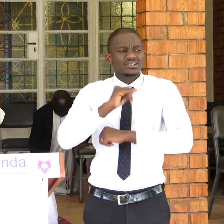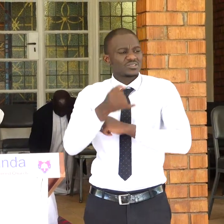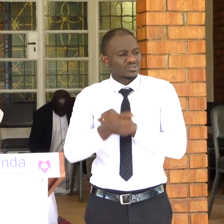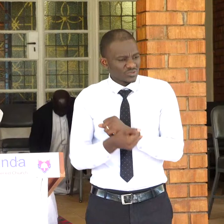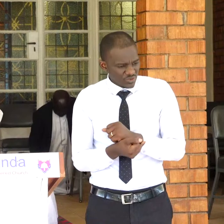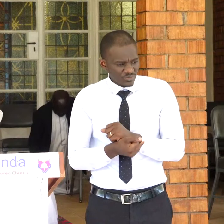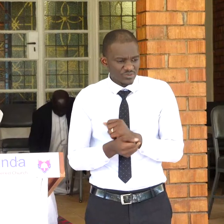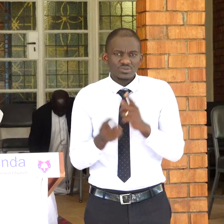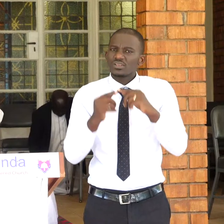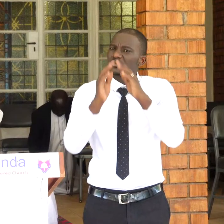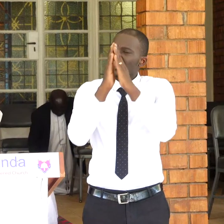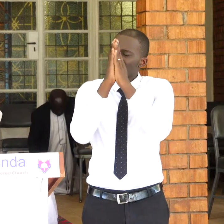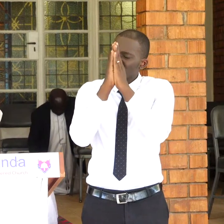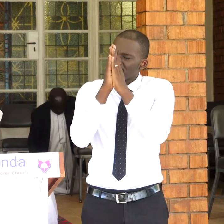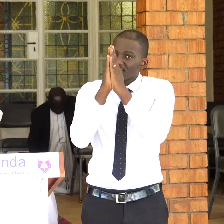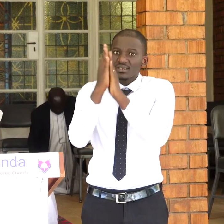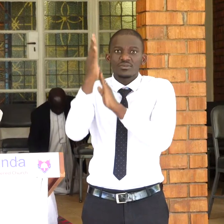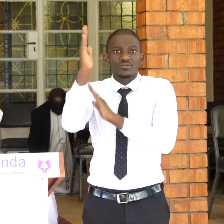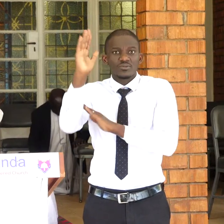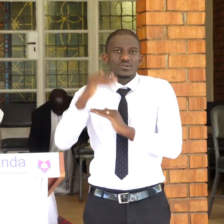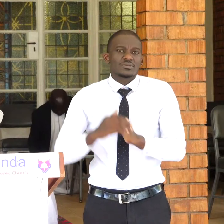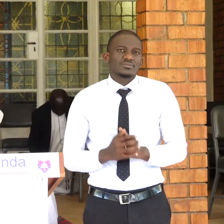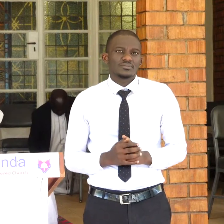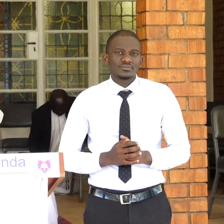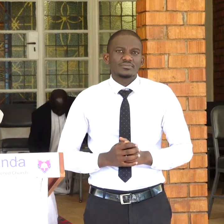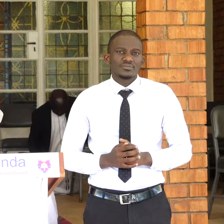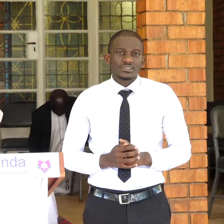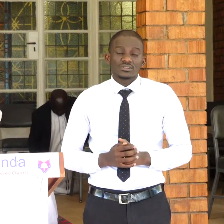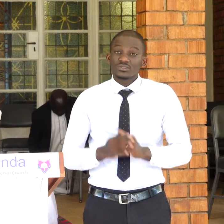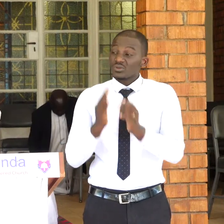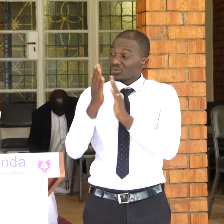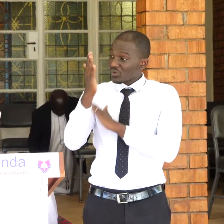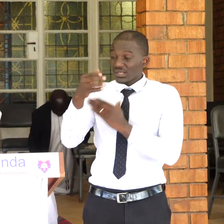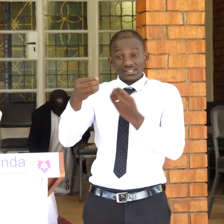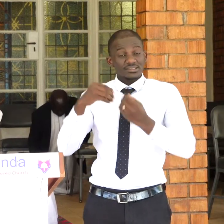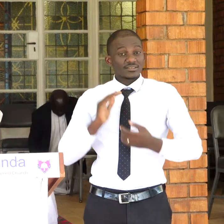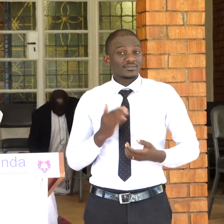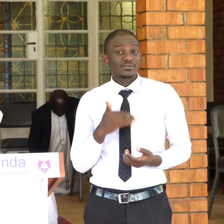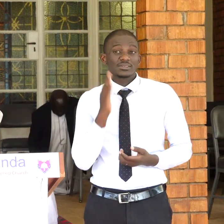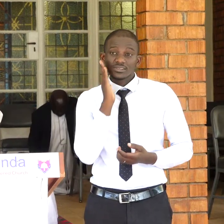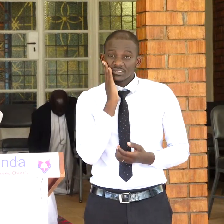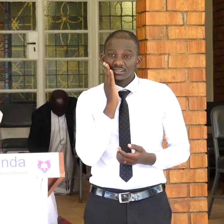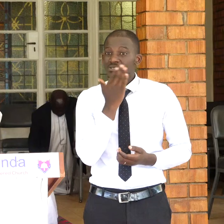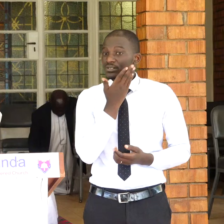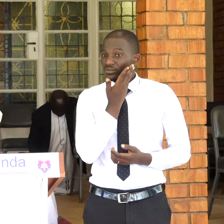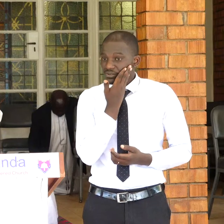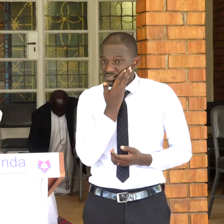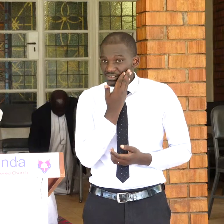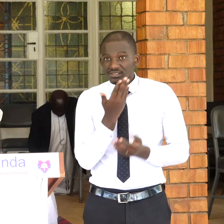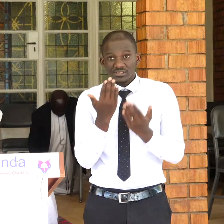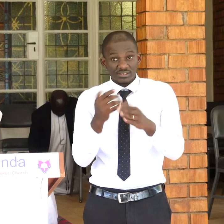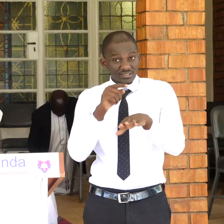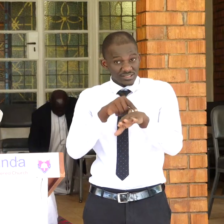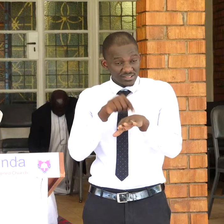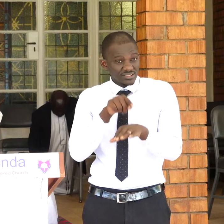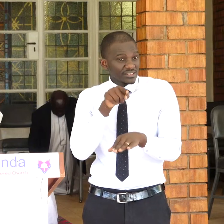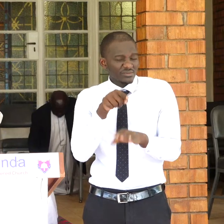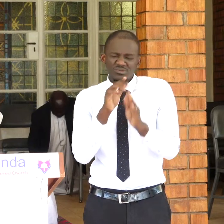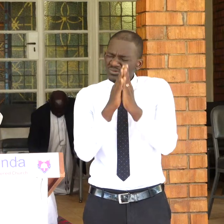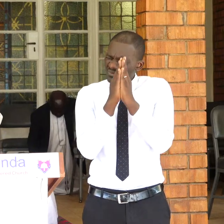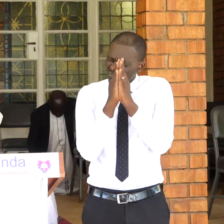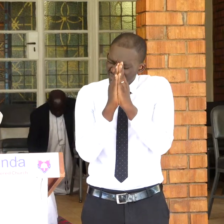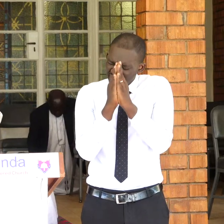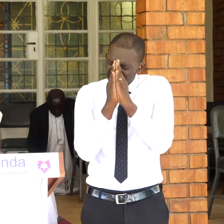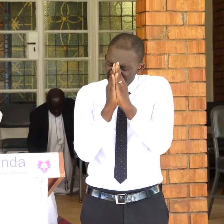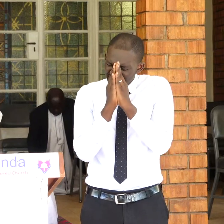obeeko ky'osaba Katonda kale Katonda atuwadde ekisa omulembe nga guno okusaba